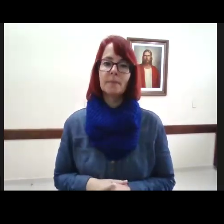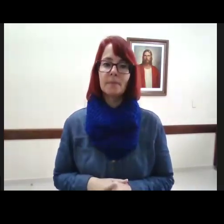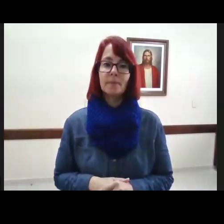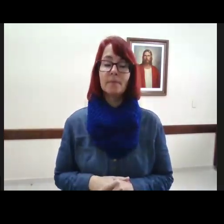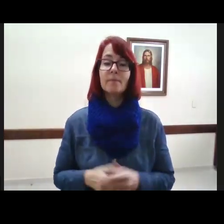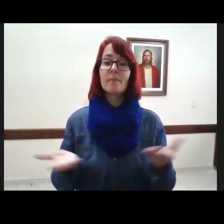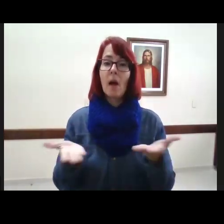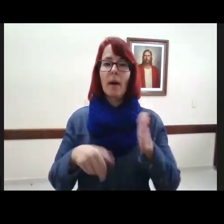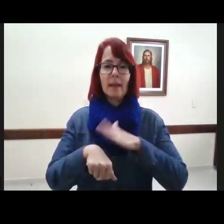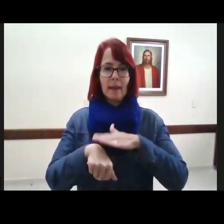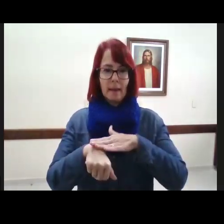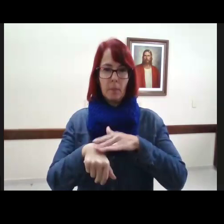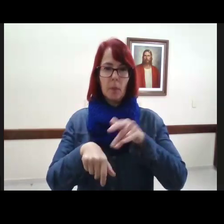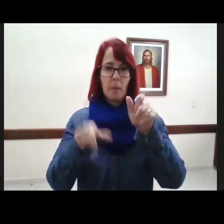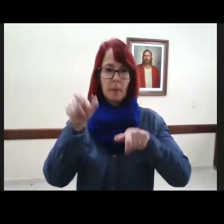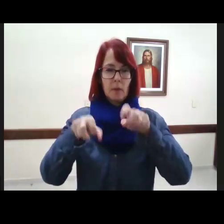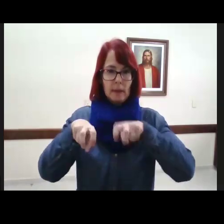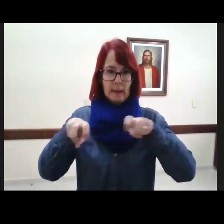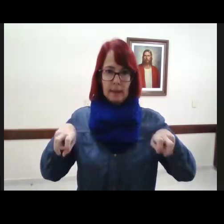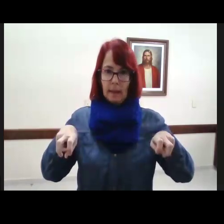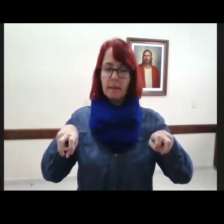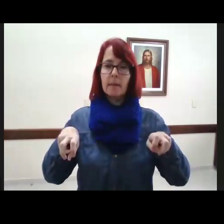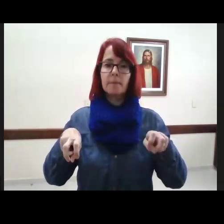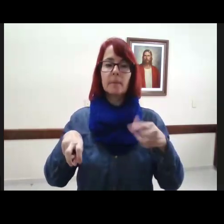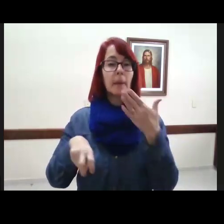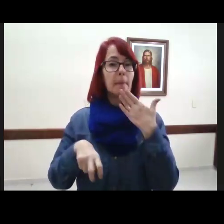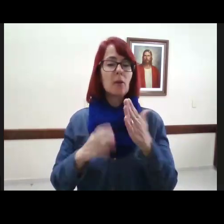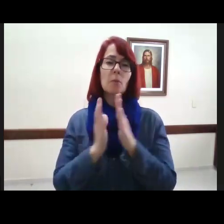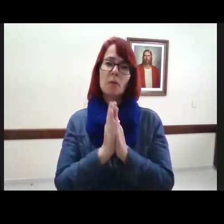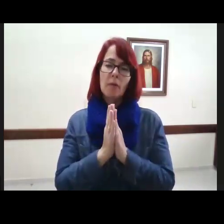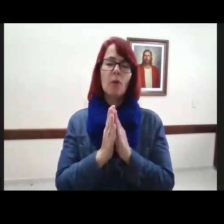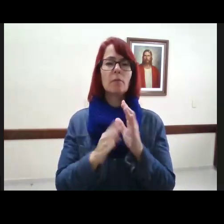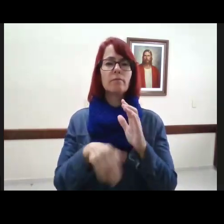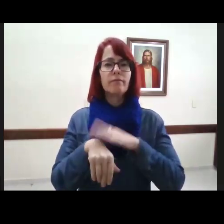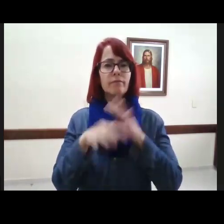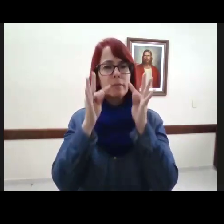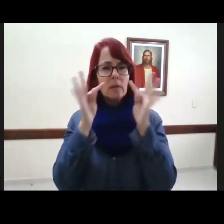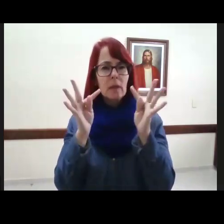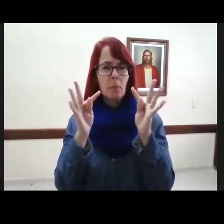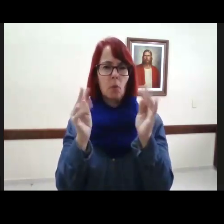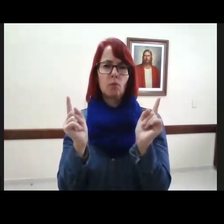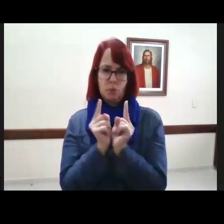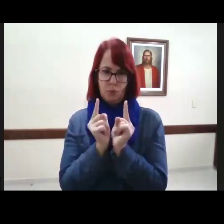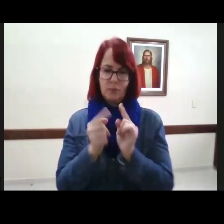Nós teremos tempo para as pessoas que estão aqui no púlpito. Pedimos a todos que sejam breves em seus testemunhos.